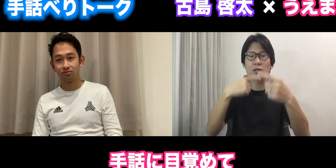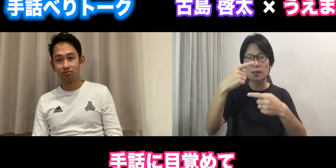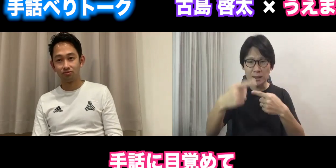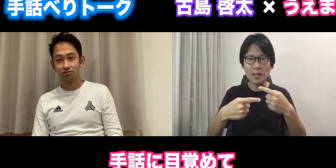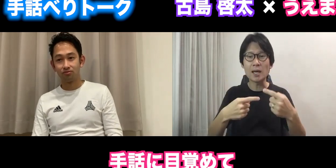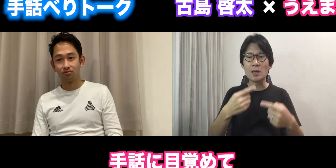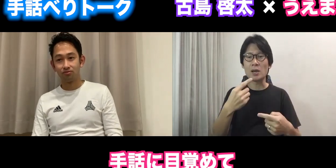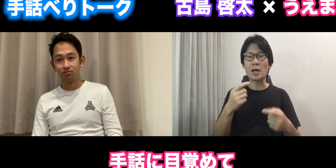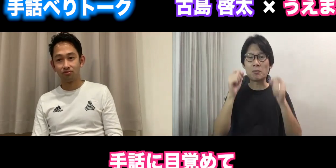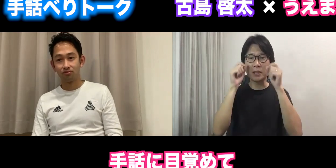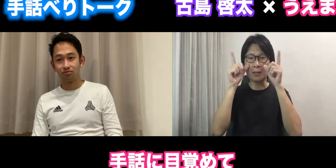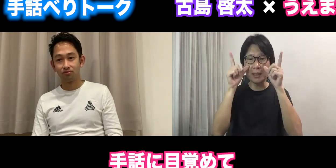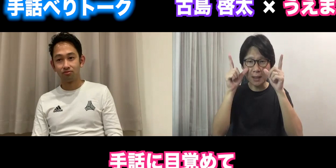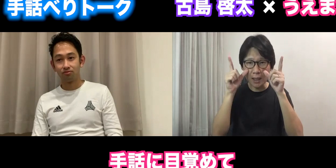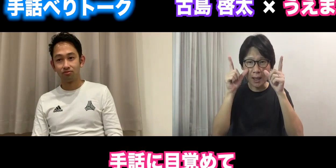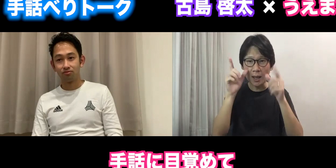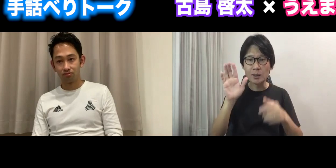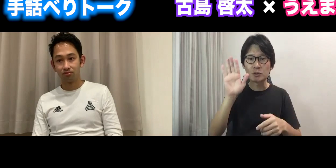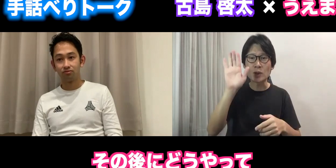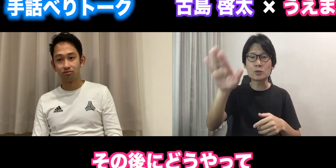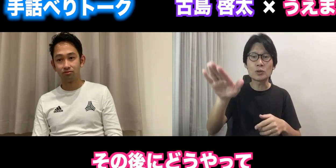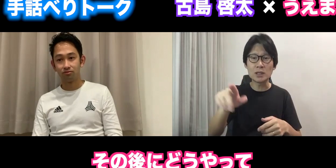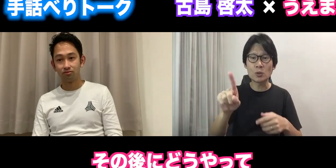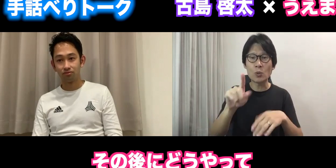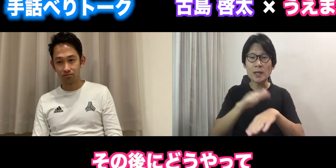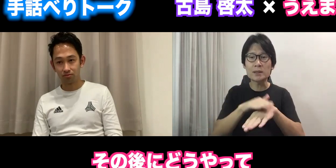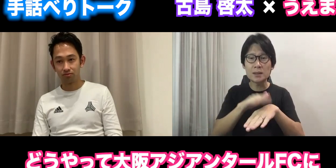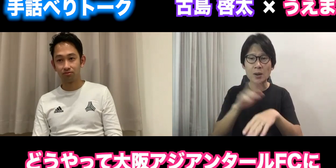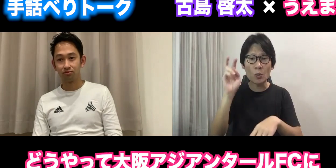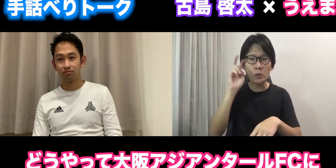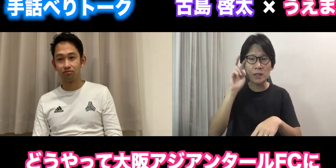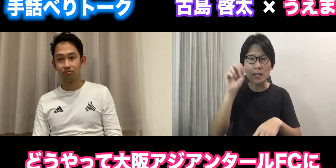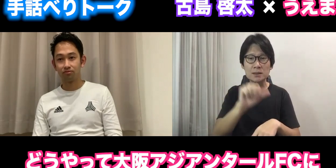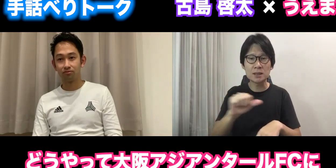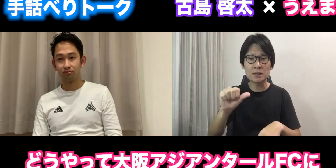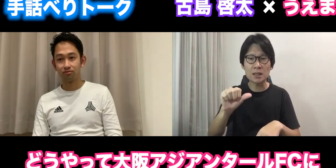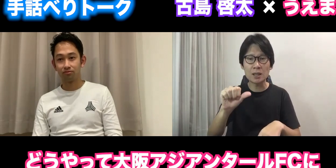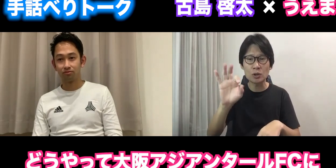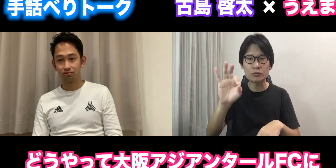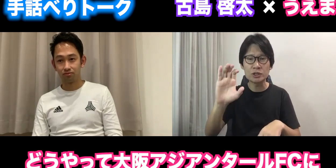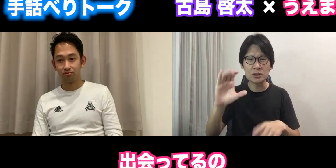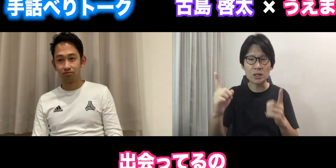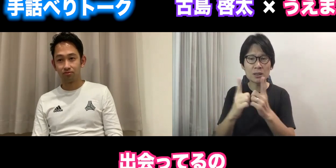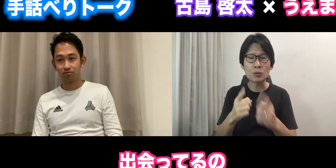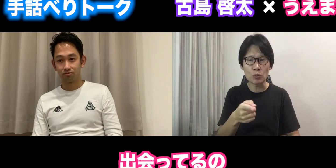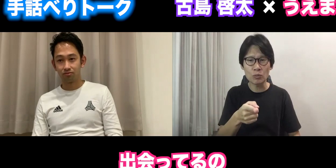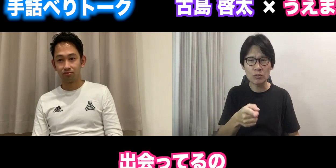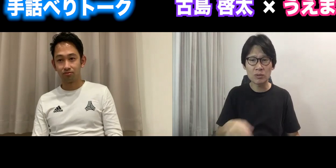ねえ目覚めてその後にどうやって大阪地アンタル fc んであって